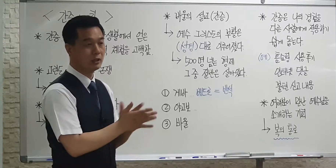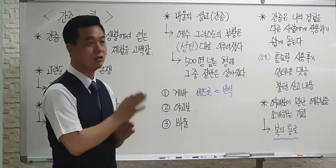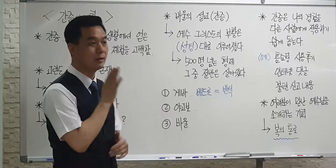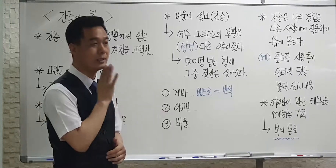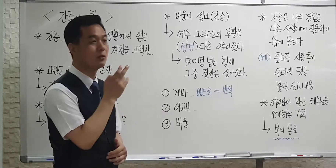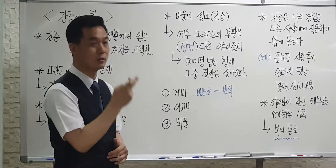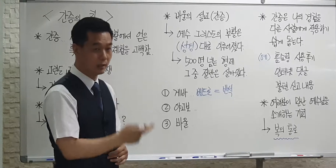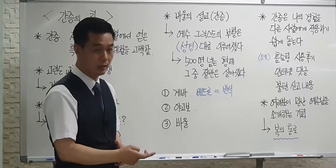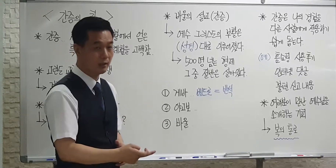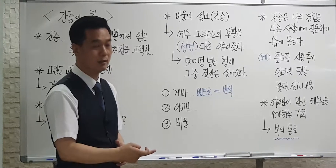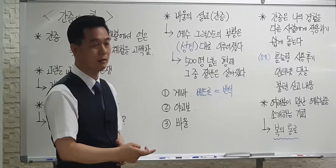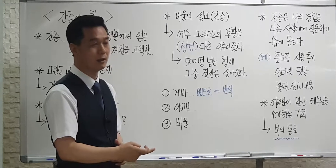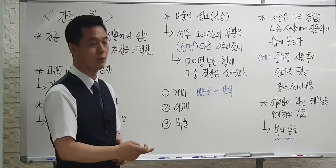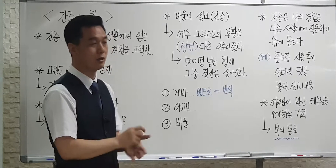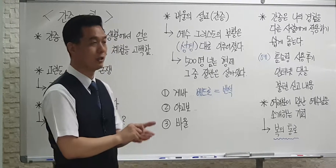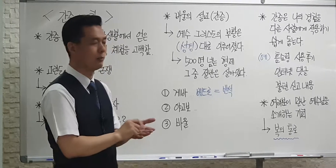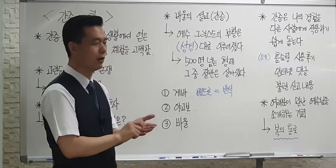예수님의 친동생이 기록에 의하면